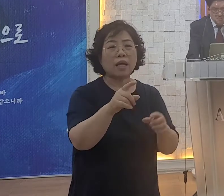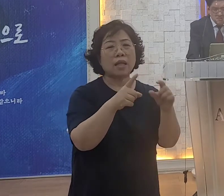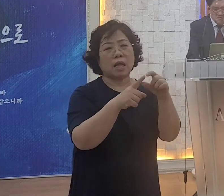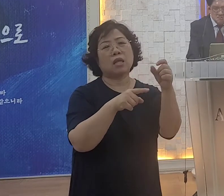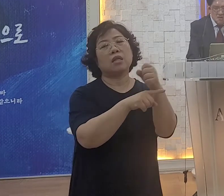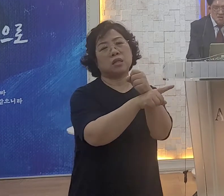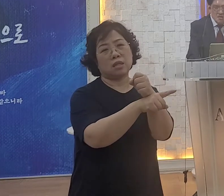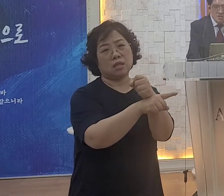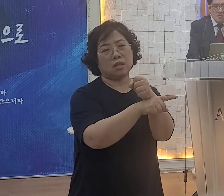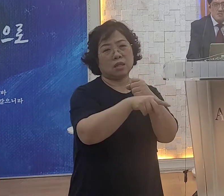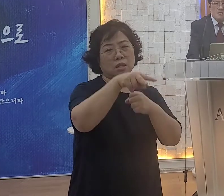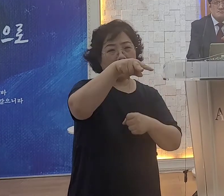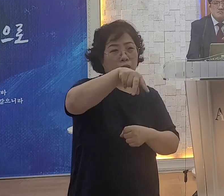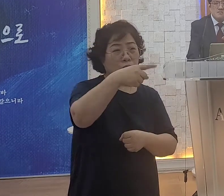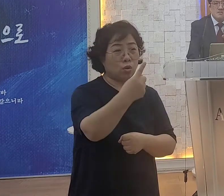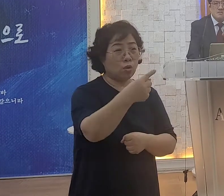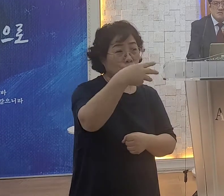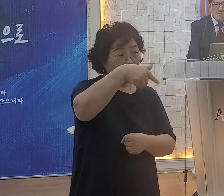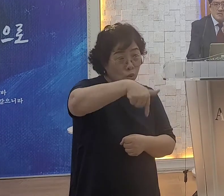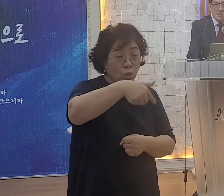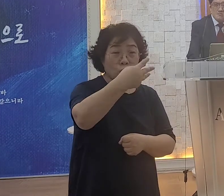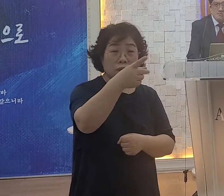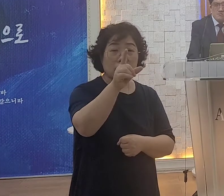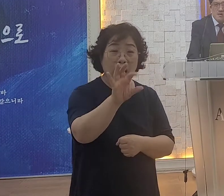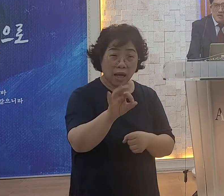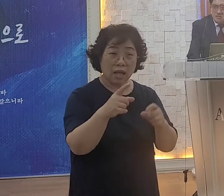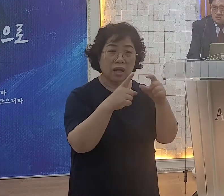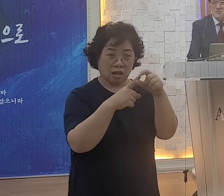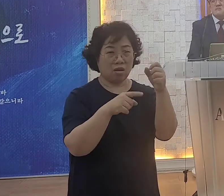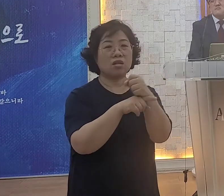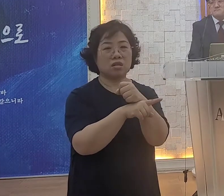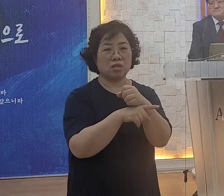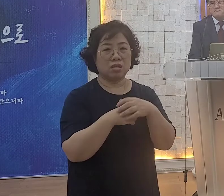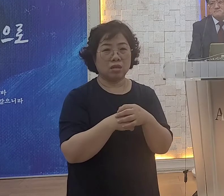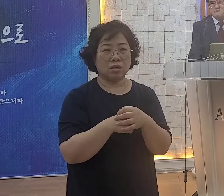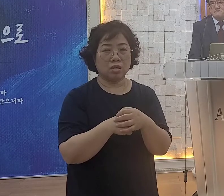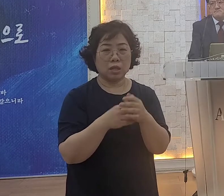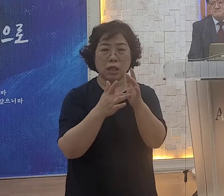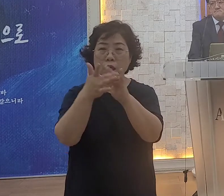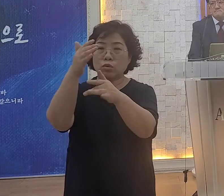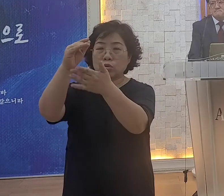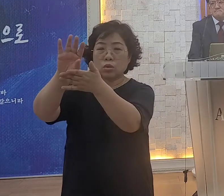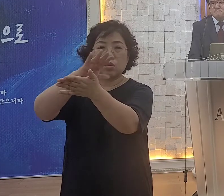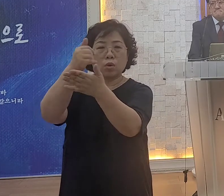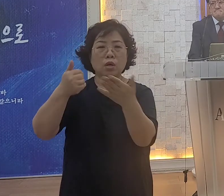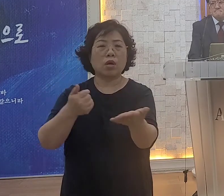여러분 예수 그리스도가 여러분을 이렇게 속량하셨다는 거예요.